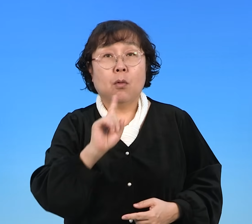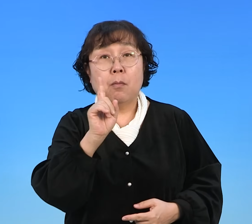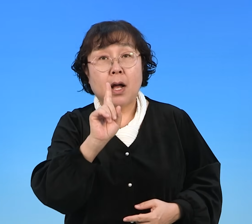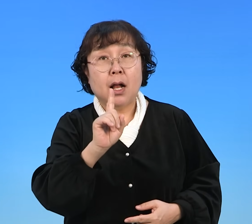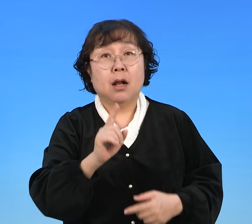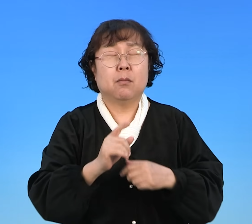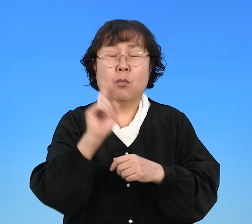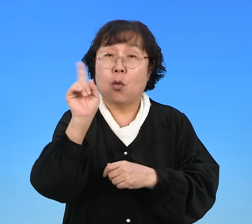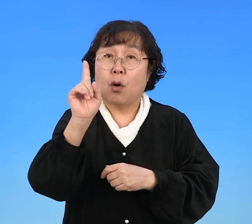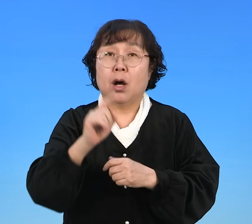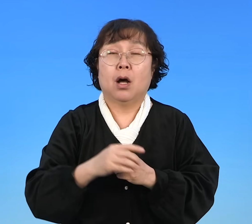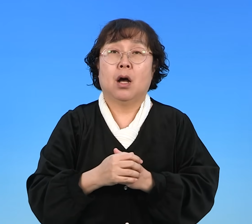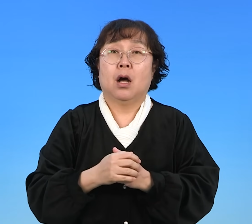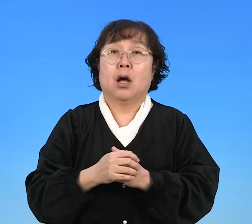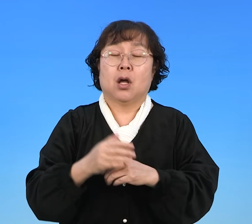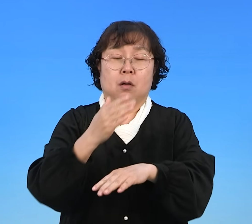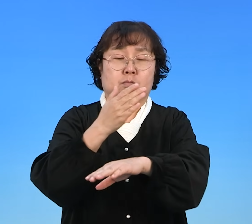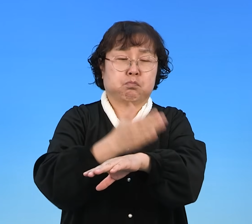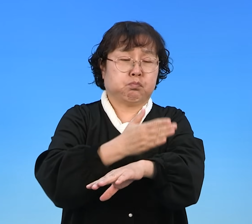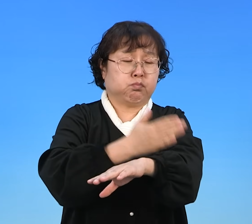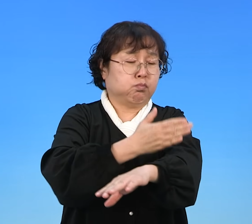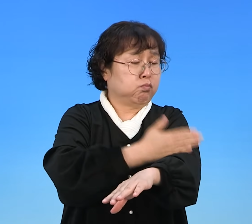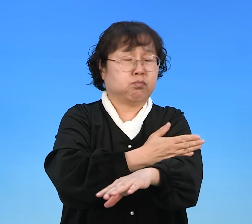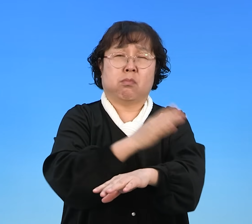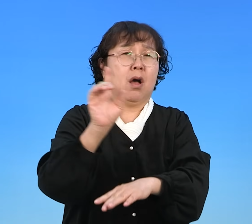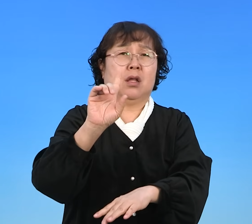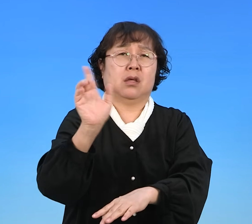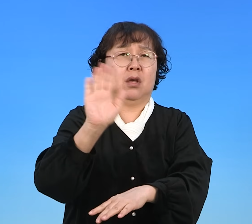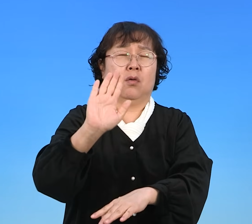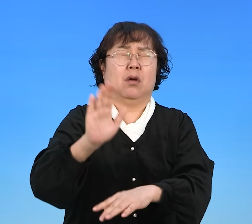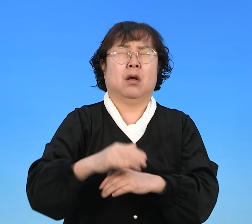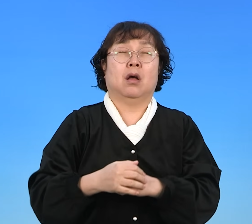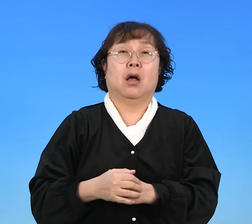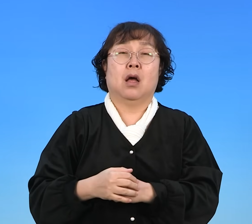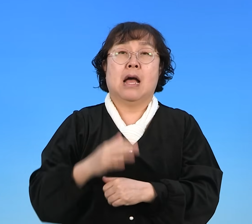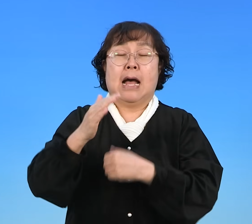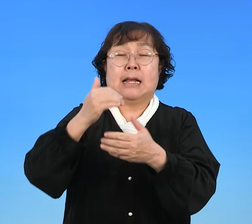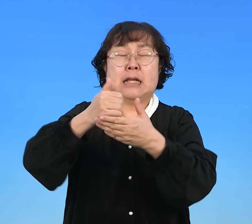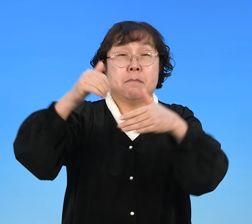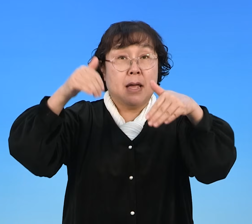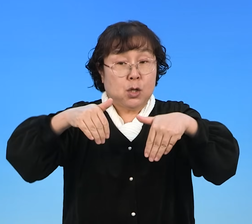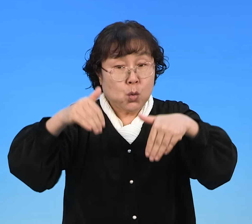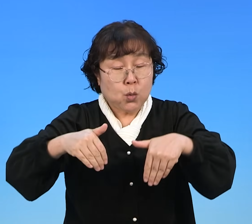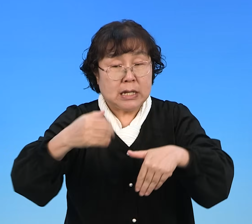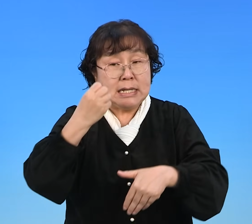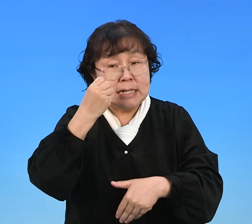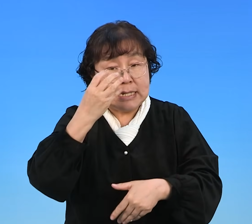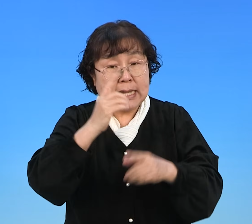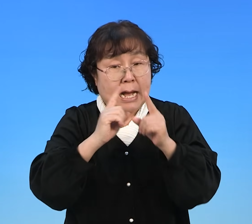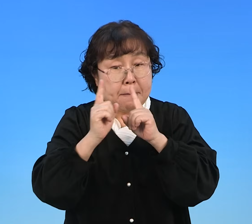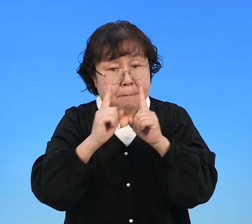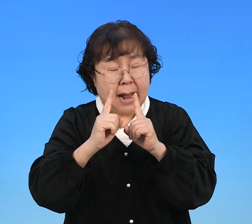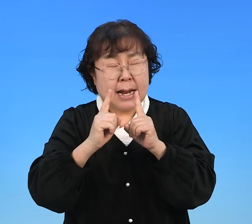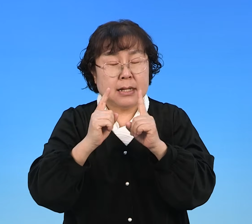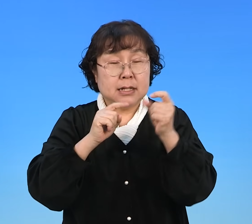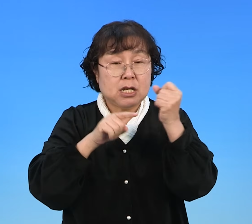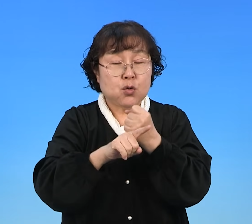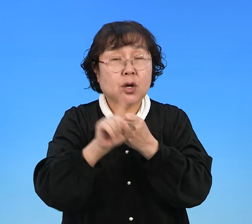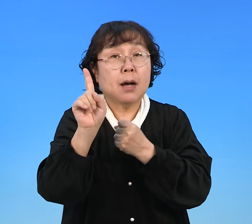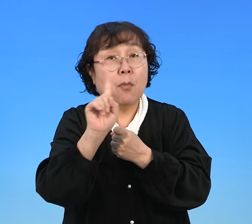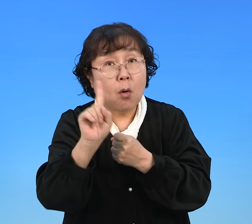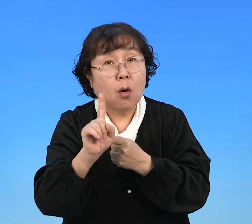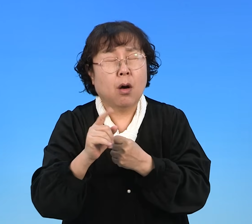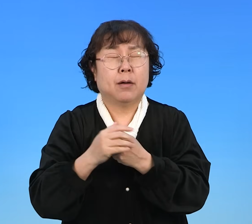있는 겁니까? 과장하는 겁니까? 왜 하나님의 종이 이런 이상한 이야기를